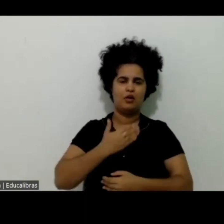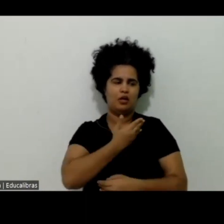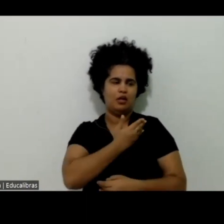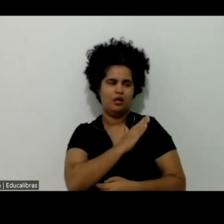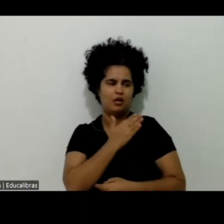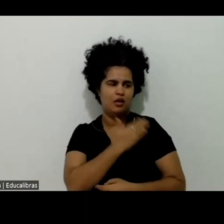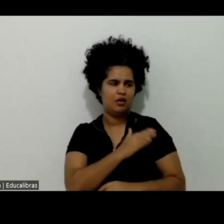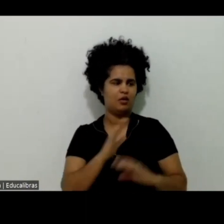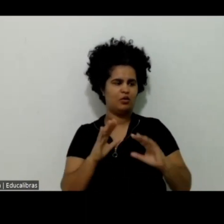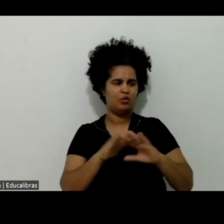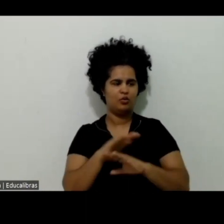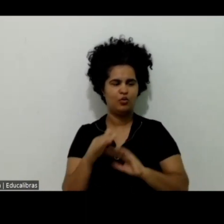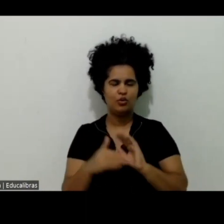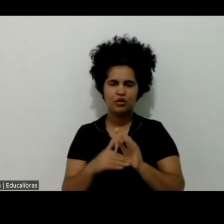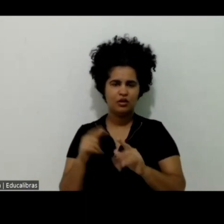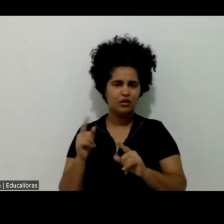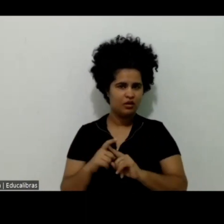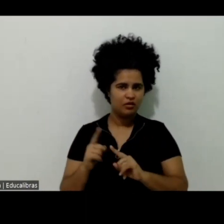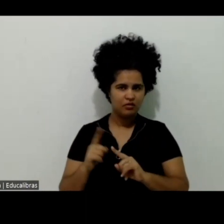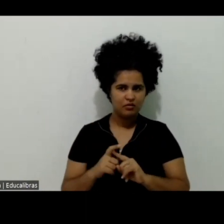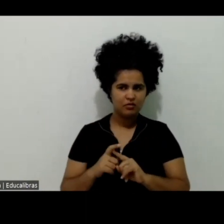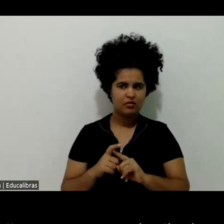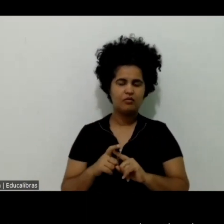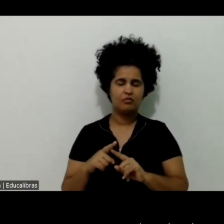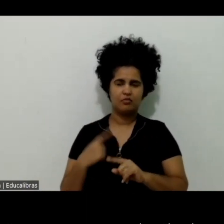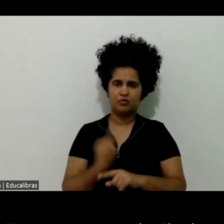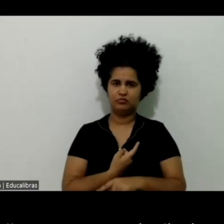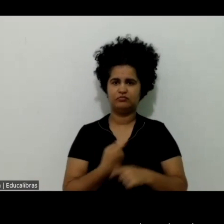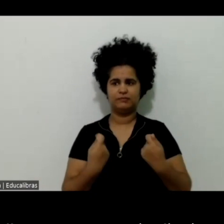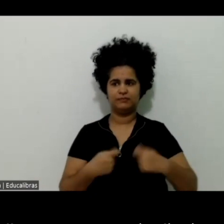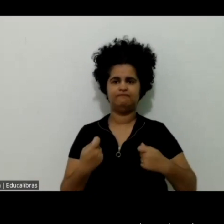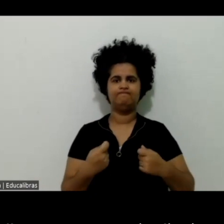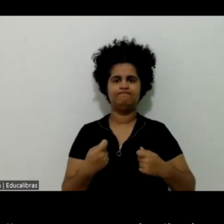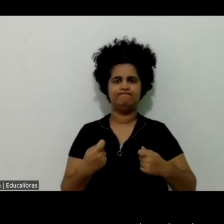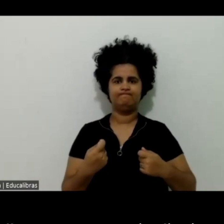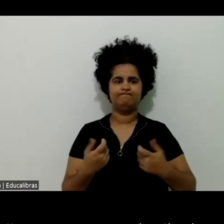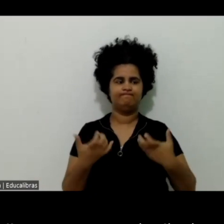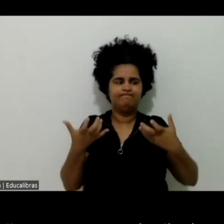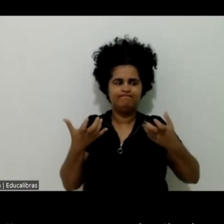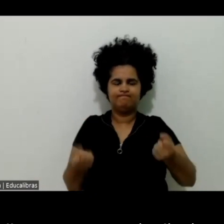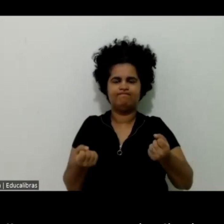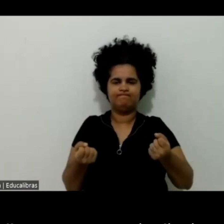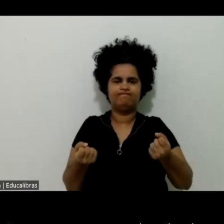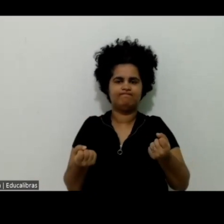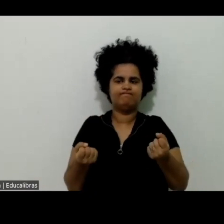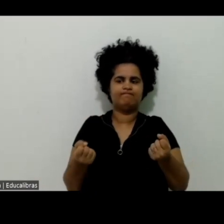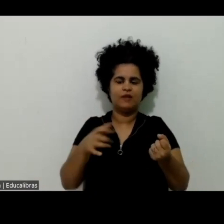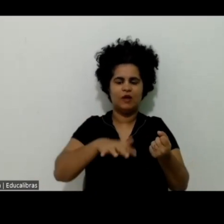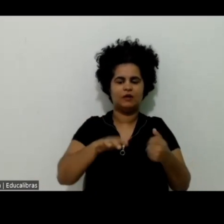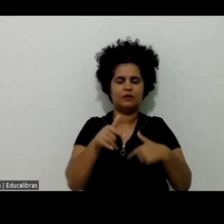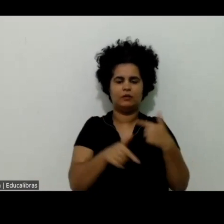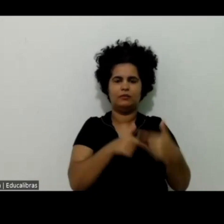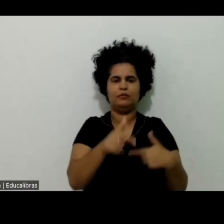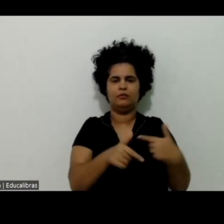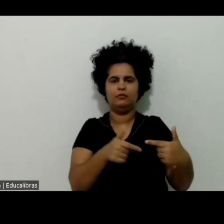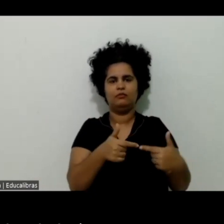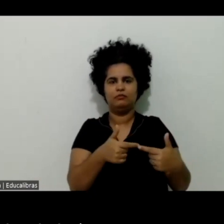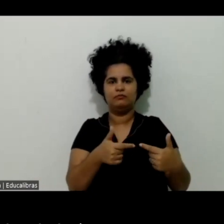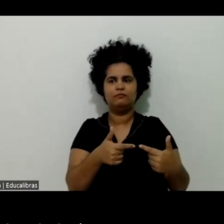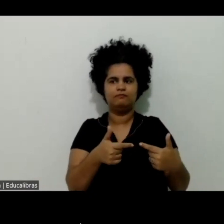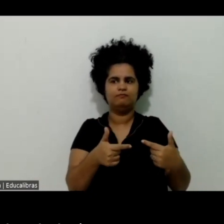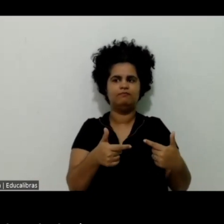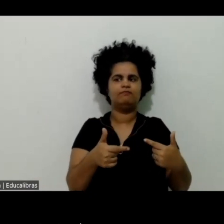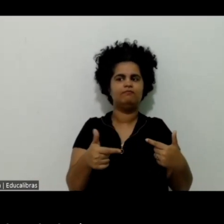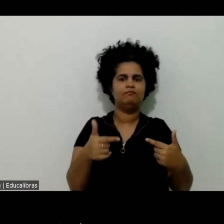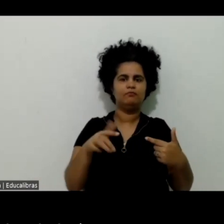discriminação étnico-racial, né, enfrentando o racismo nos espaços de trabalho, como eu sinalizei recente, agora, né?